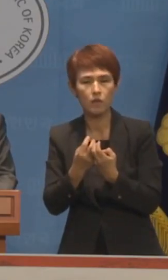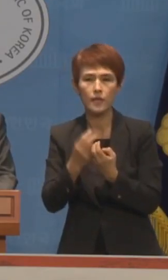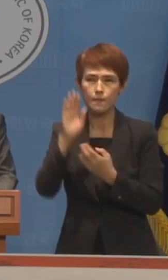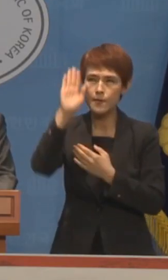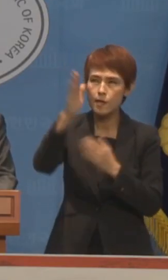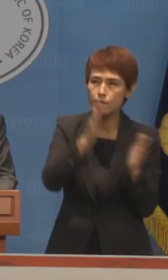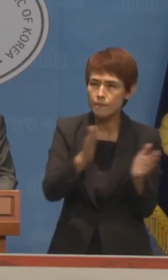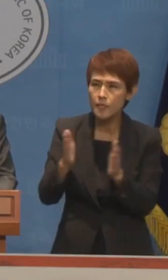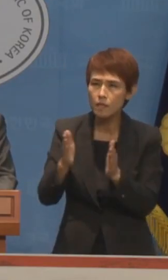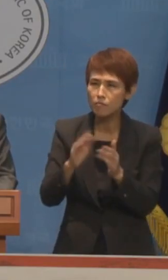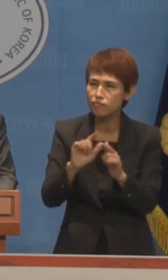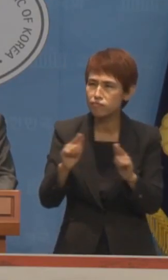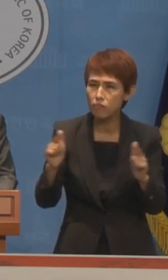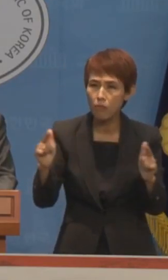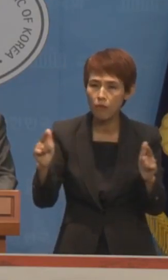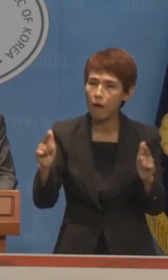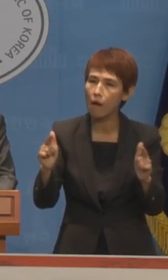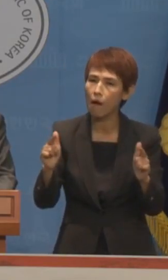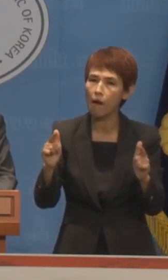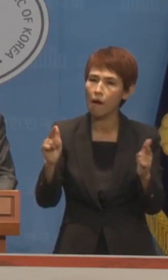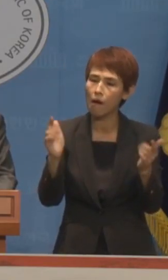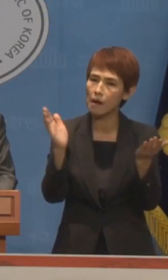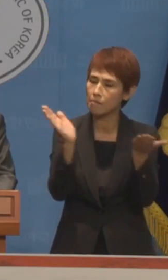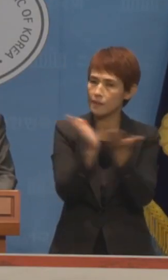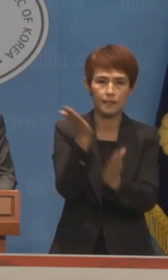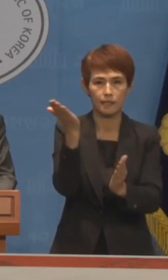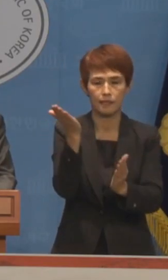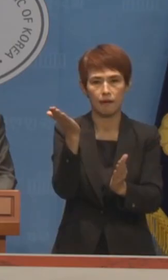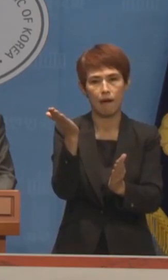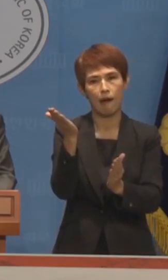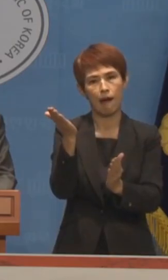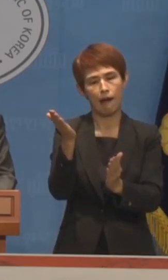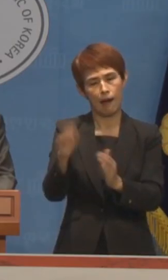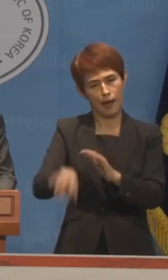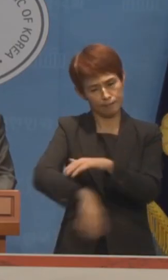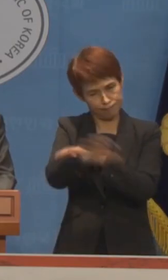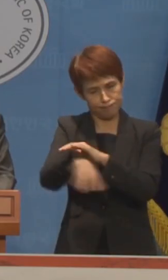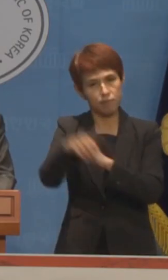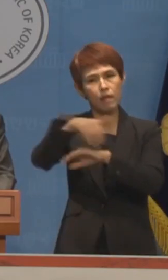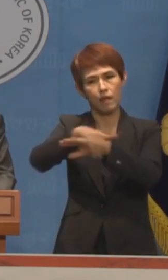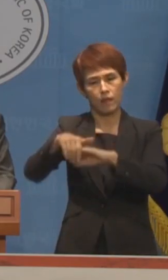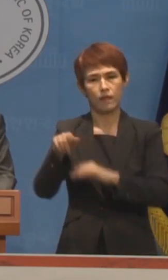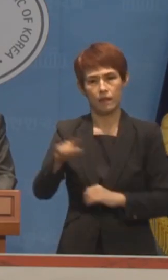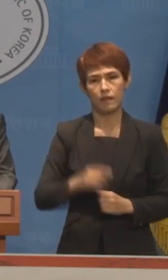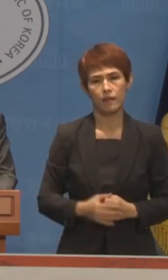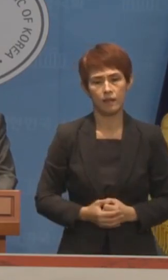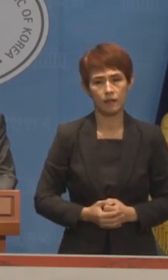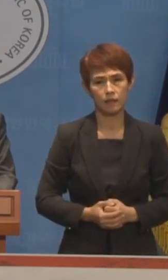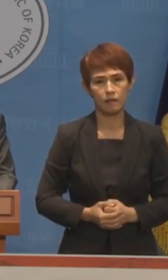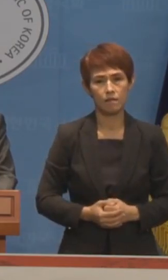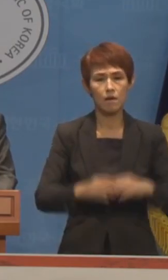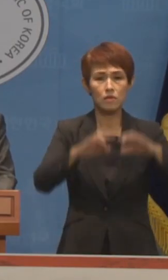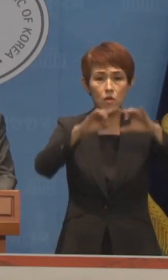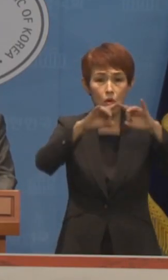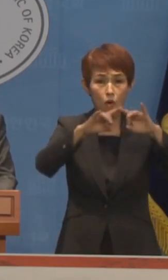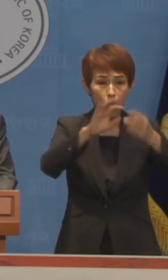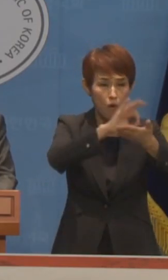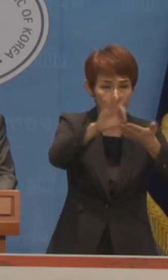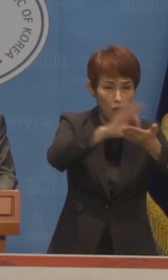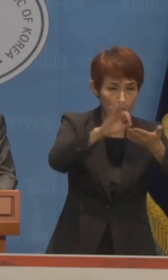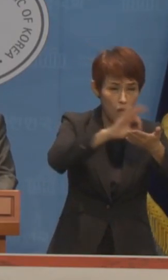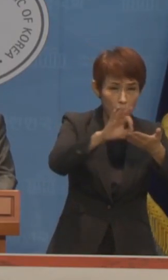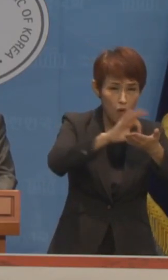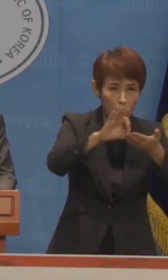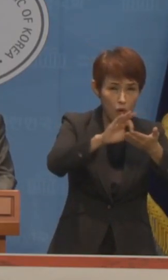등 어느 것 하나 적절성을 찾기 힘든 엉망진창 계획입니다. 전력 수요는 뚜렷한 근거